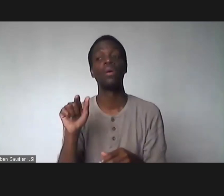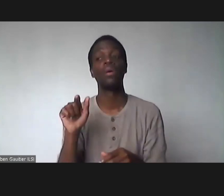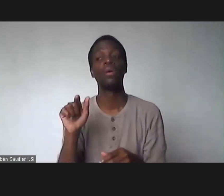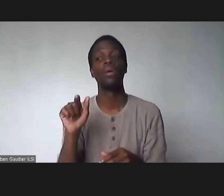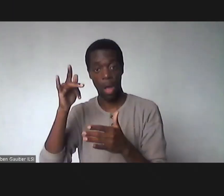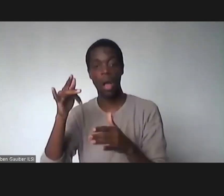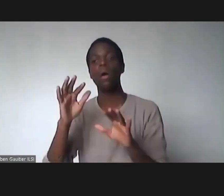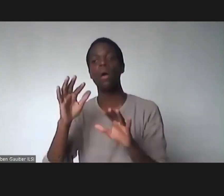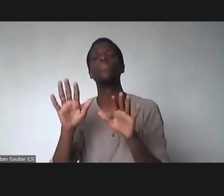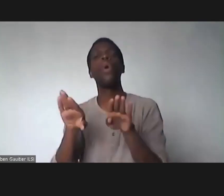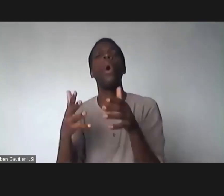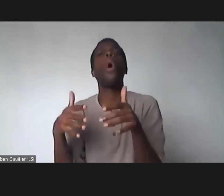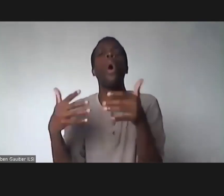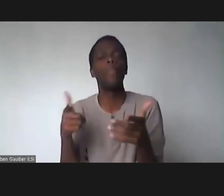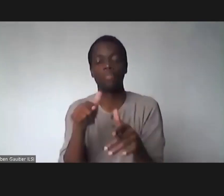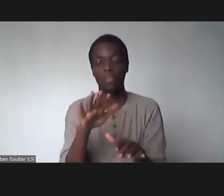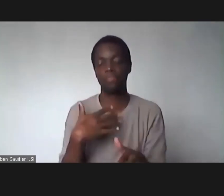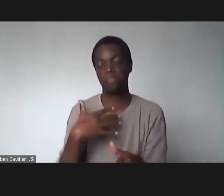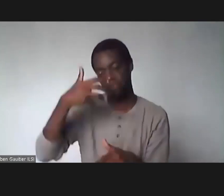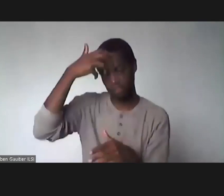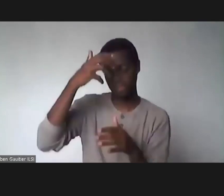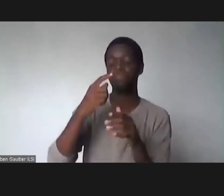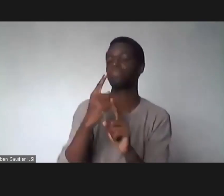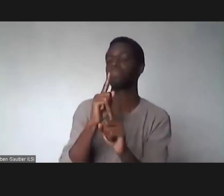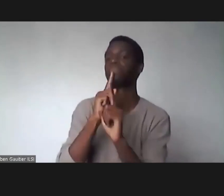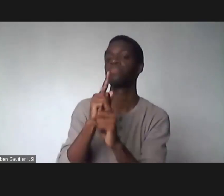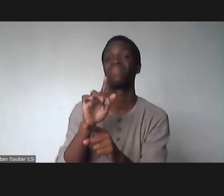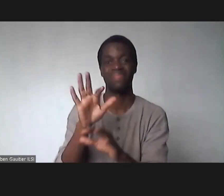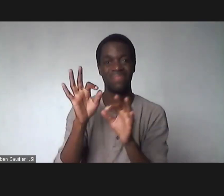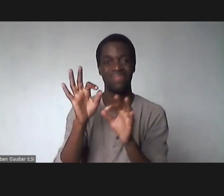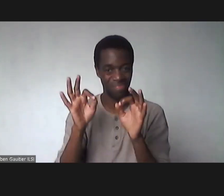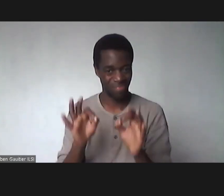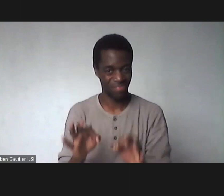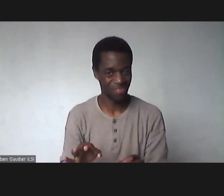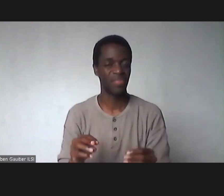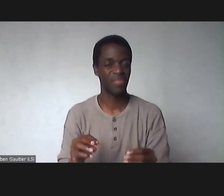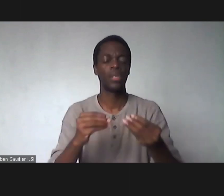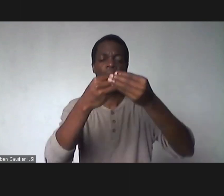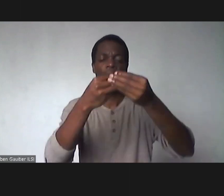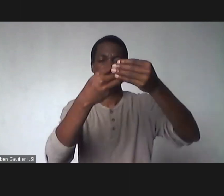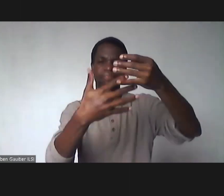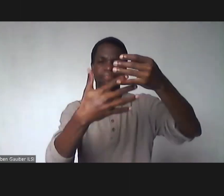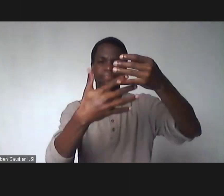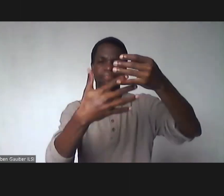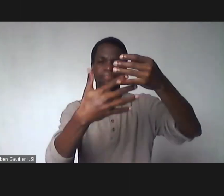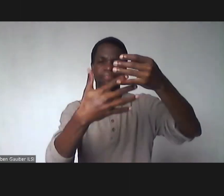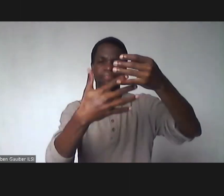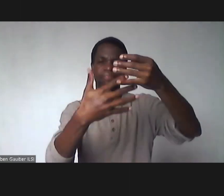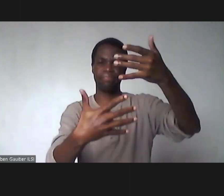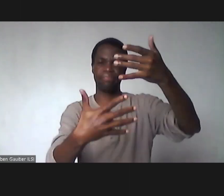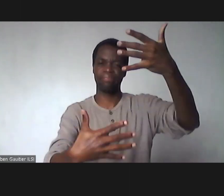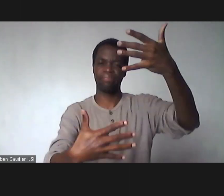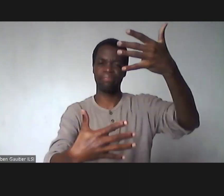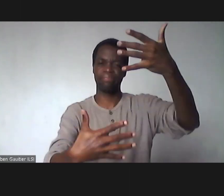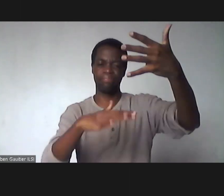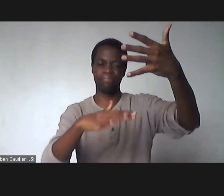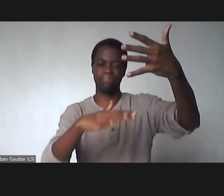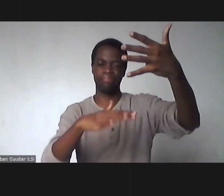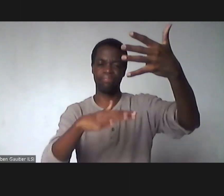gobierno que conozcan para justamente desglosar datos, desarrollarlos aquí en lo que es la pandemia de